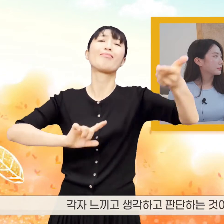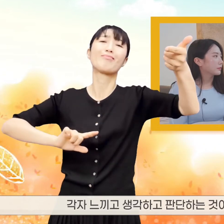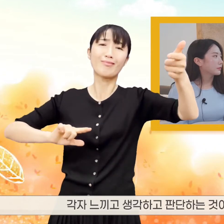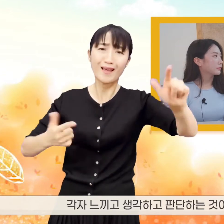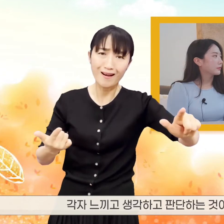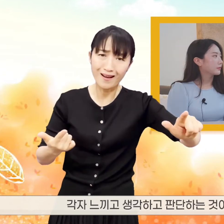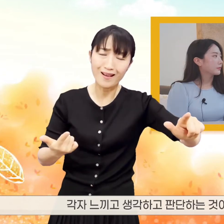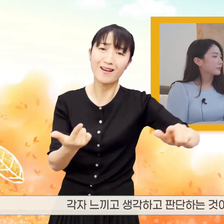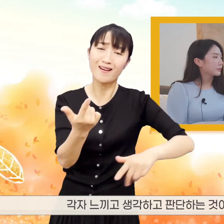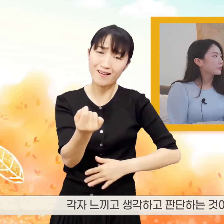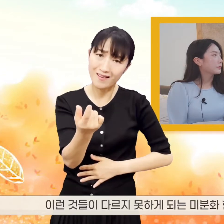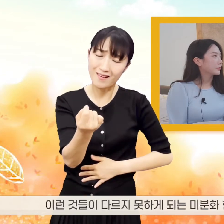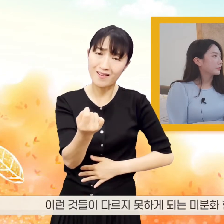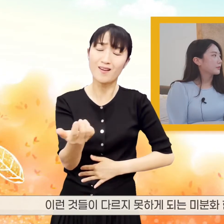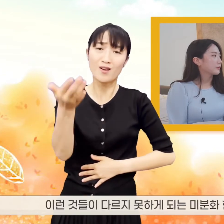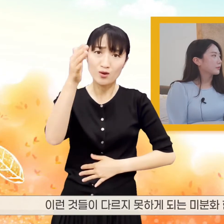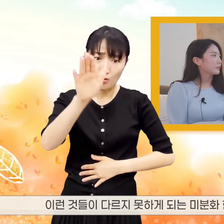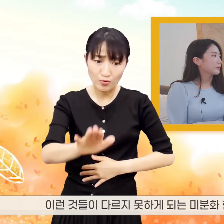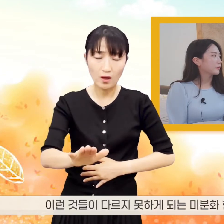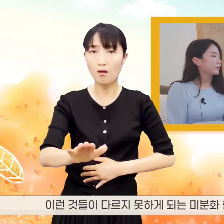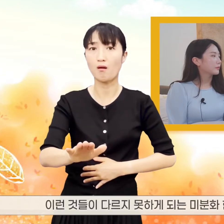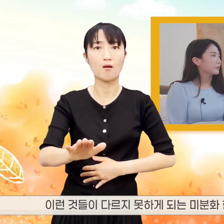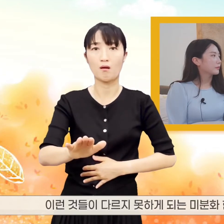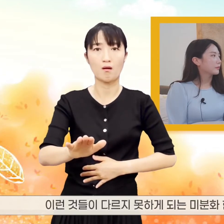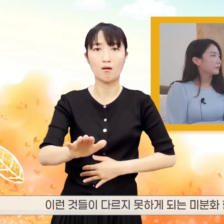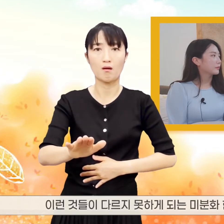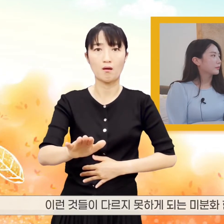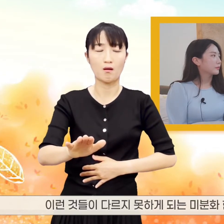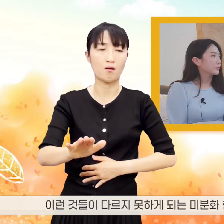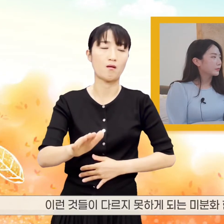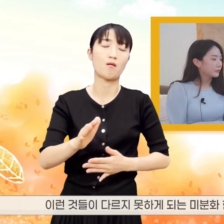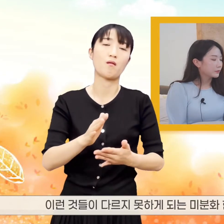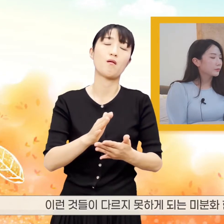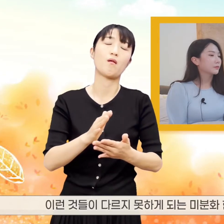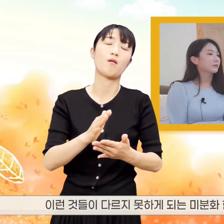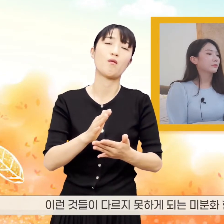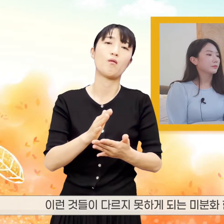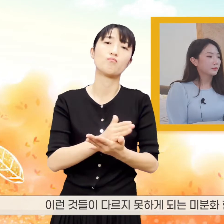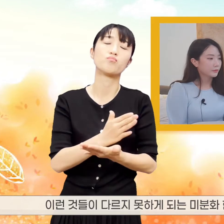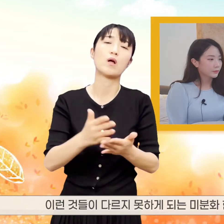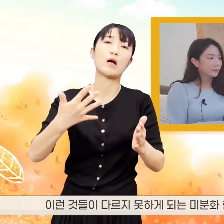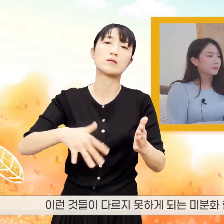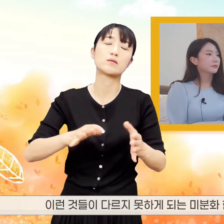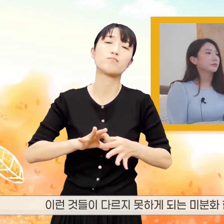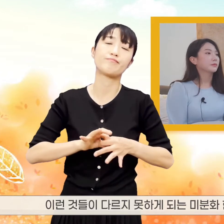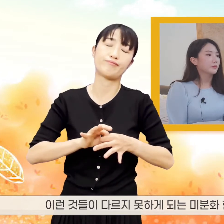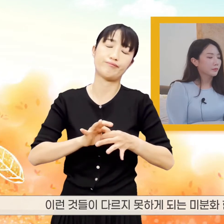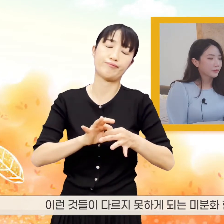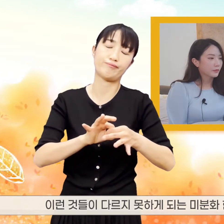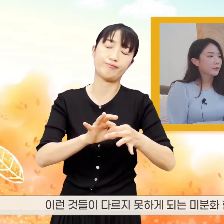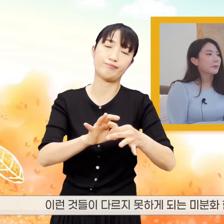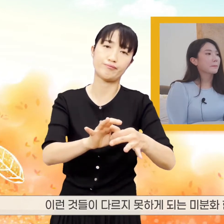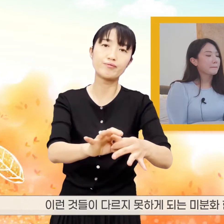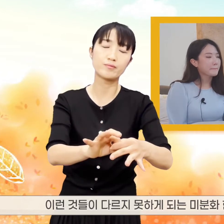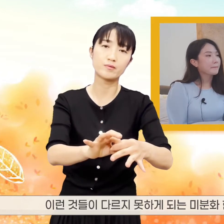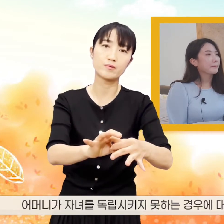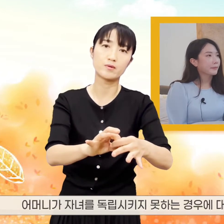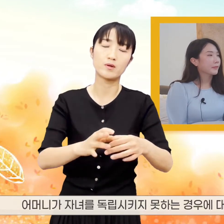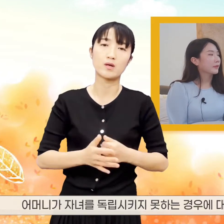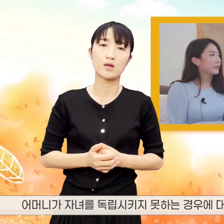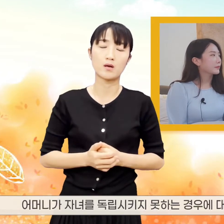것들이 다를 수 있는데, 이런 것들이 다르지 못하게 되는 이제 미분화 현상이 나타나는